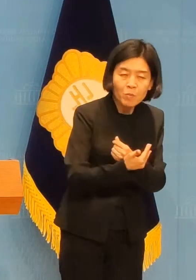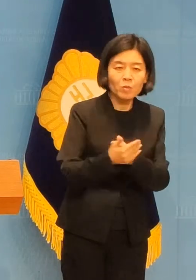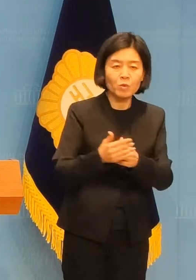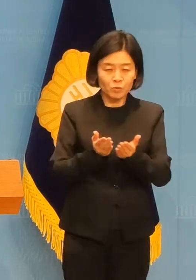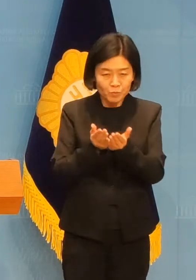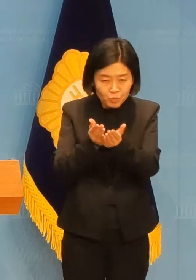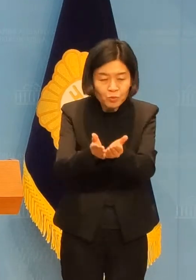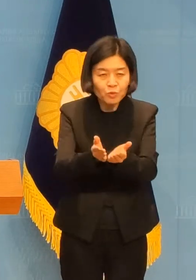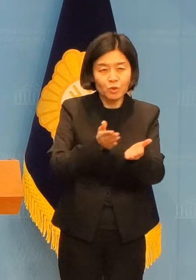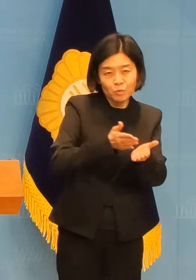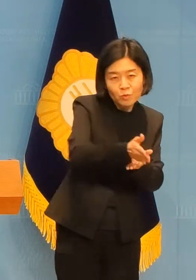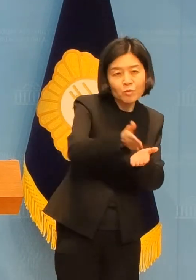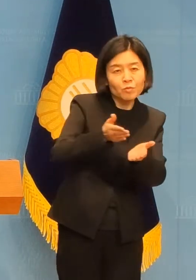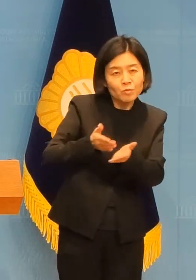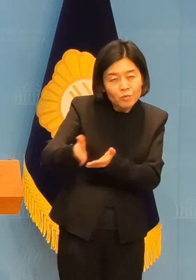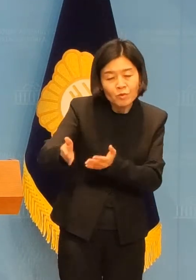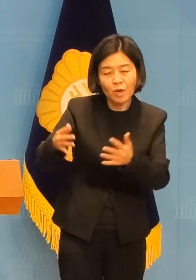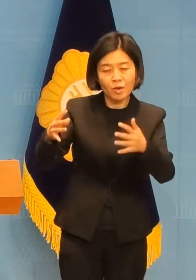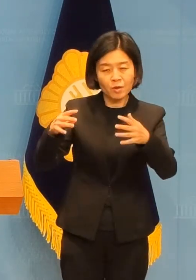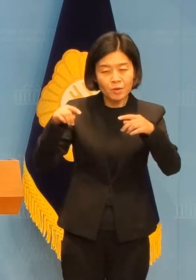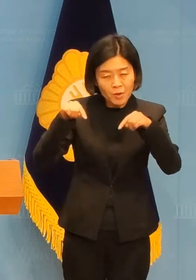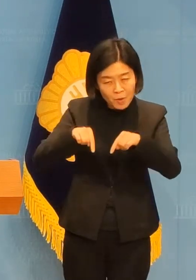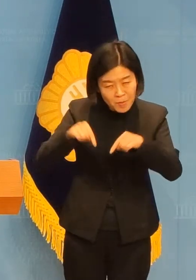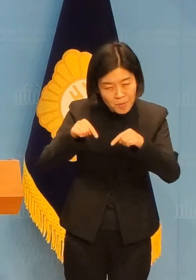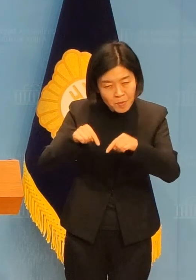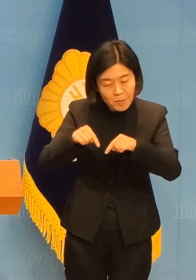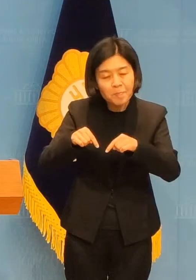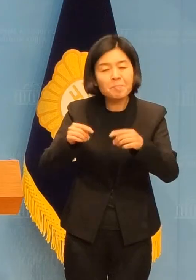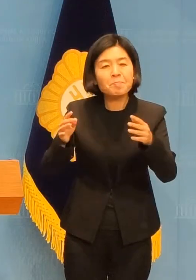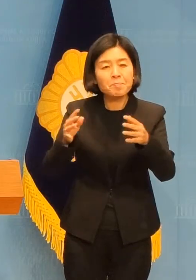굵직한 전진도 이루어냈습니다.